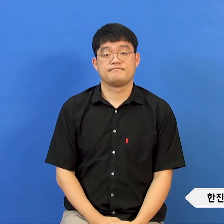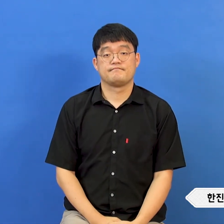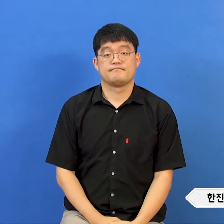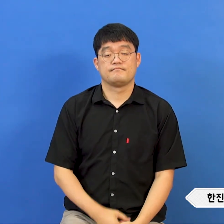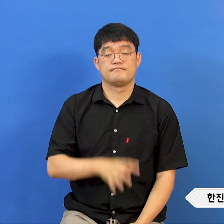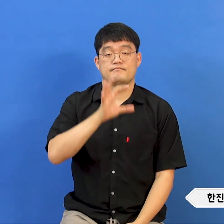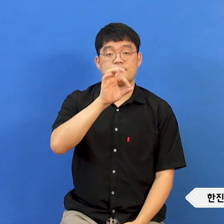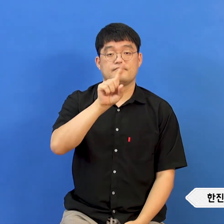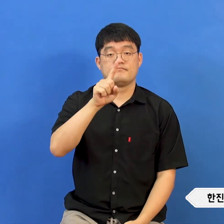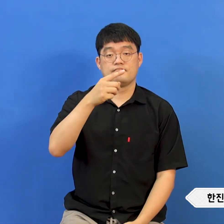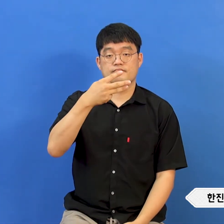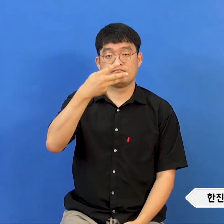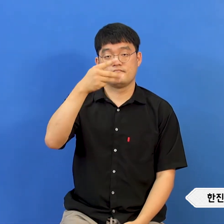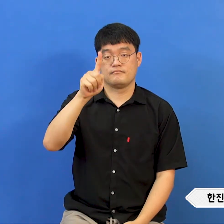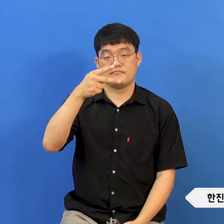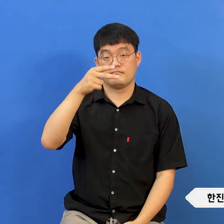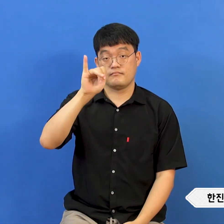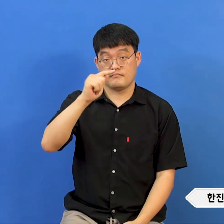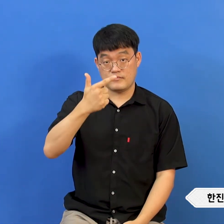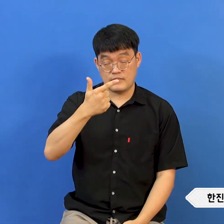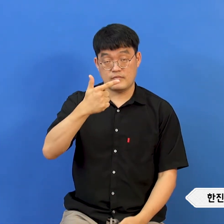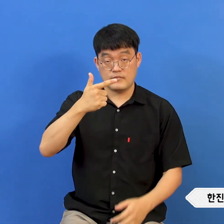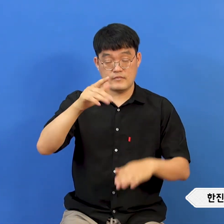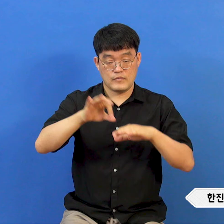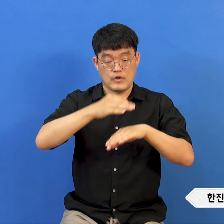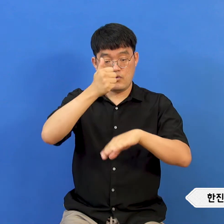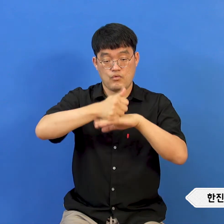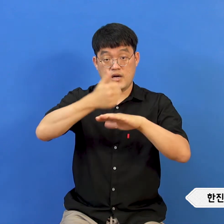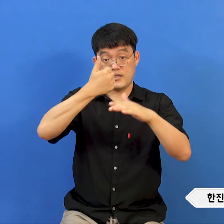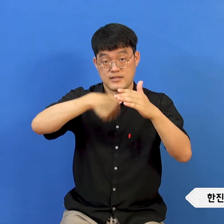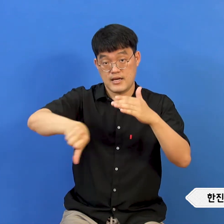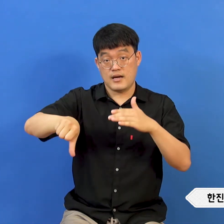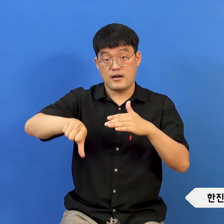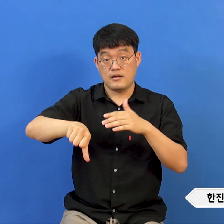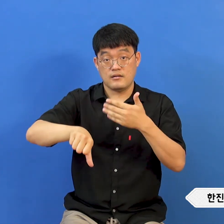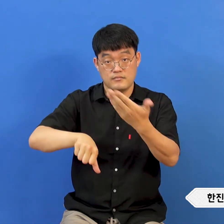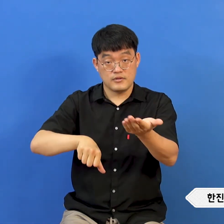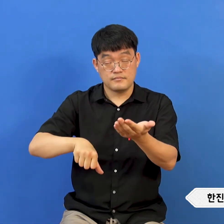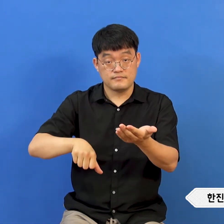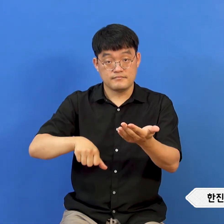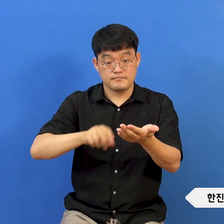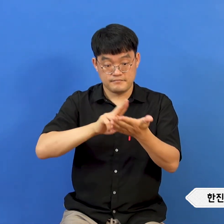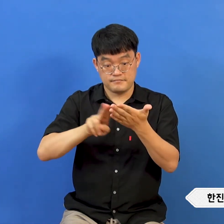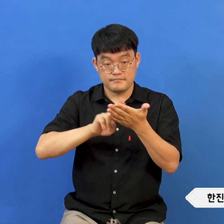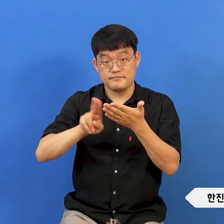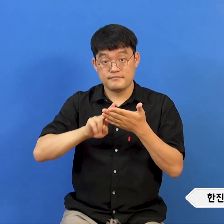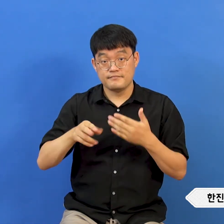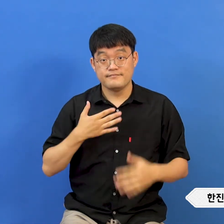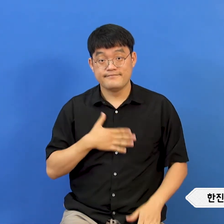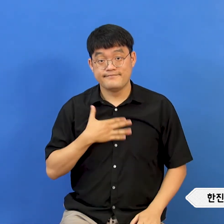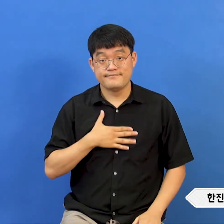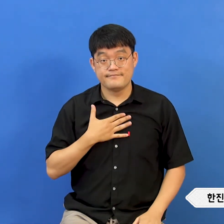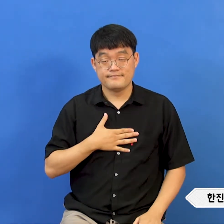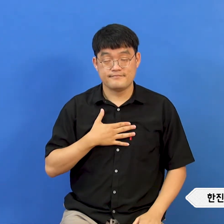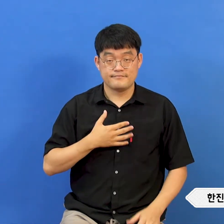알라딘 왕자 애니메이션 보면 알라딘 왕자가 그 양탄자를